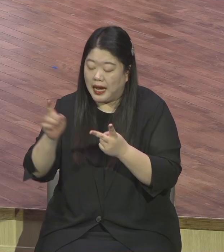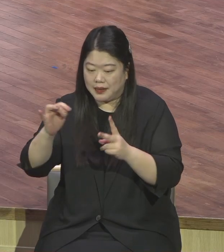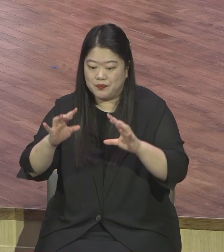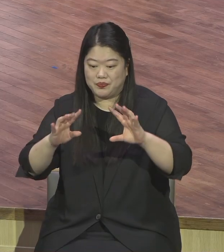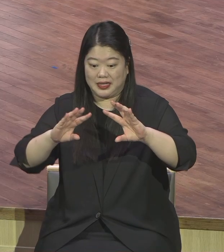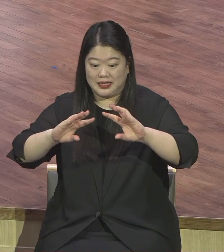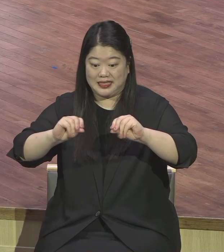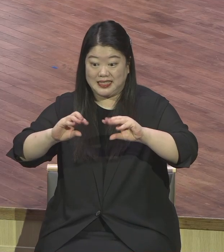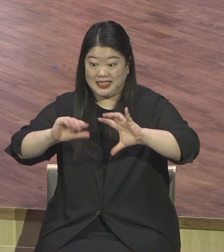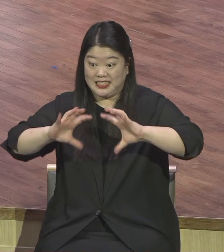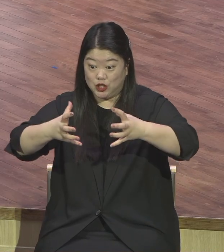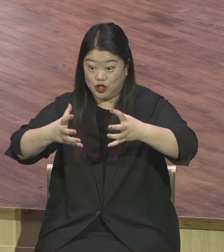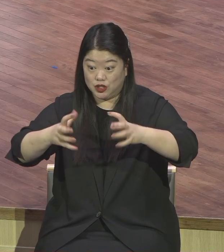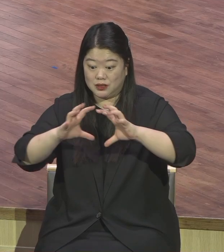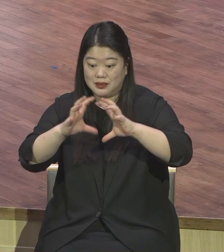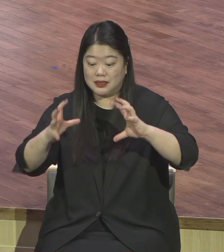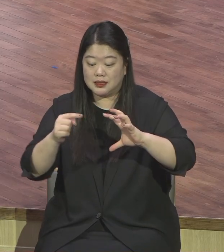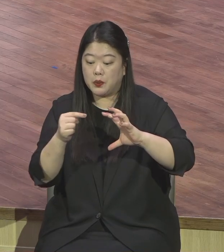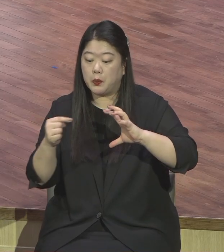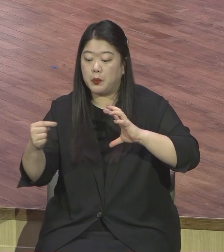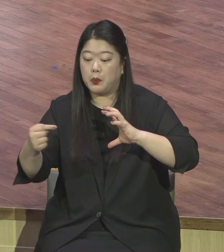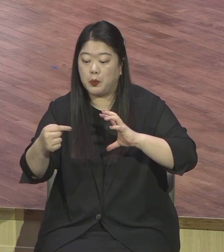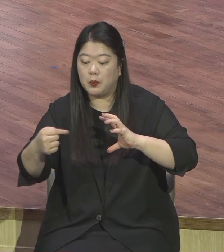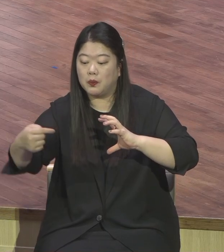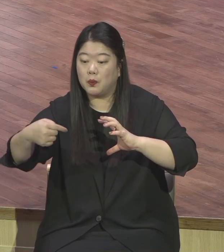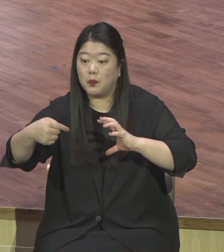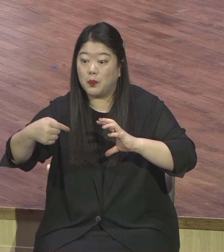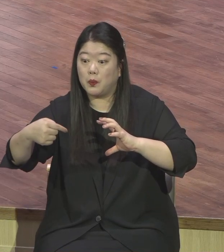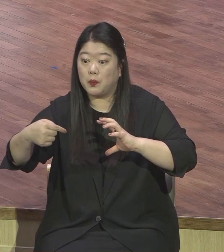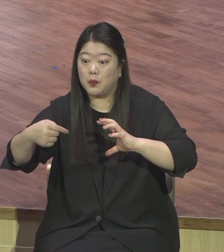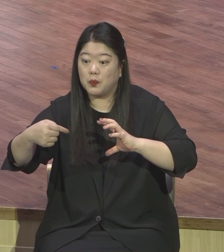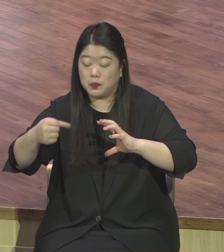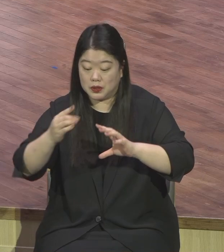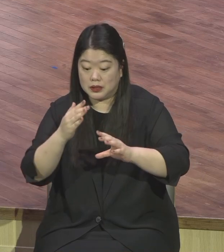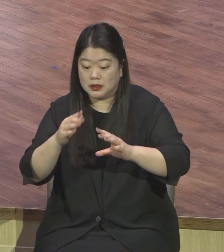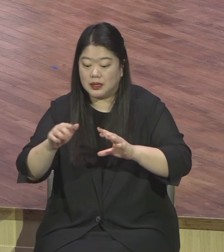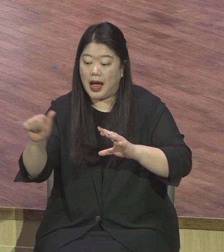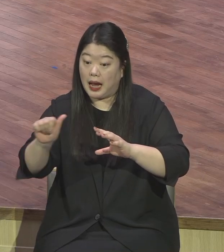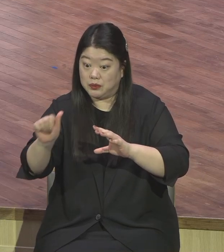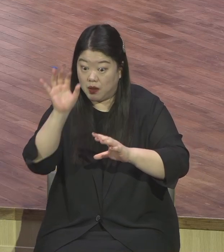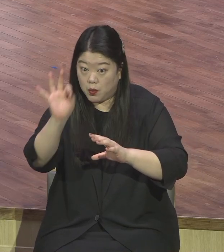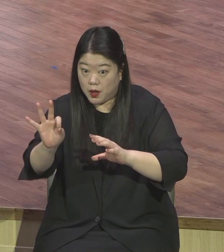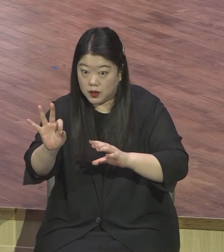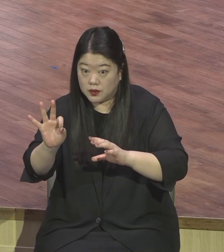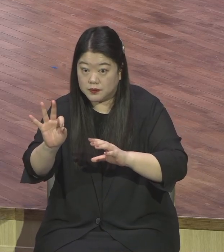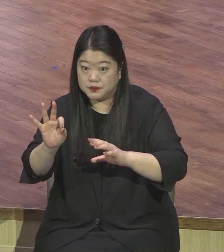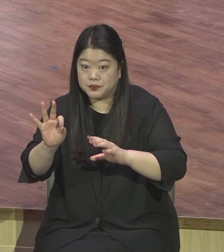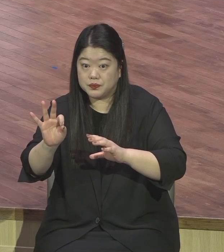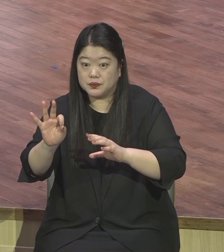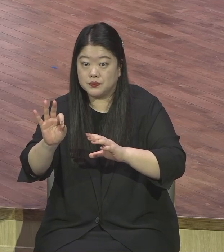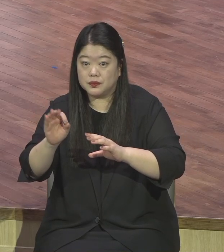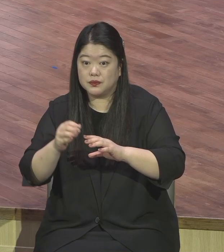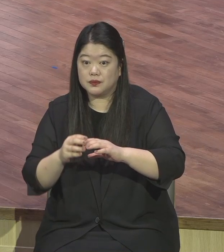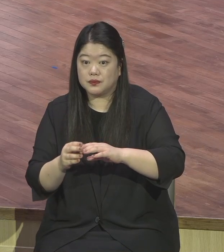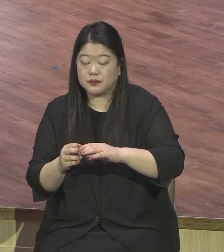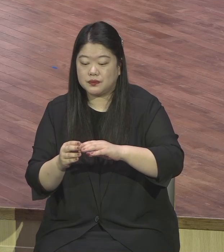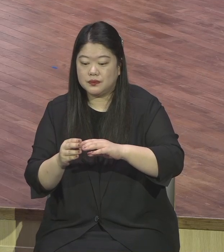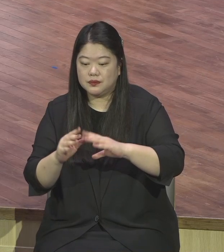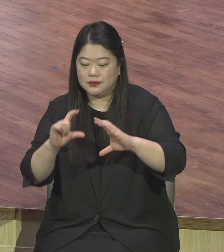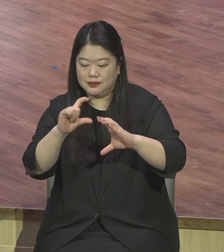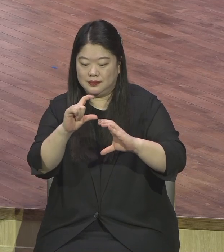돌리면 10도 40도가 아니라 딱 중간입니다. 이 중간 이 여기 10도에 40도를 텐폴이라고 하는데